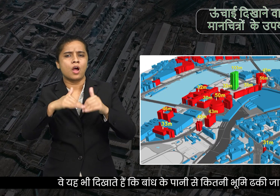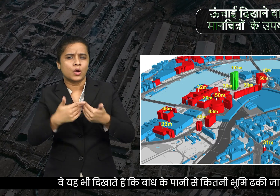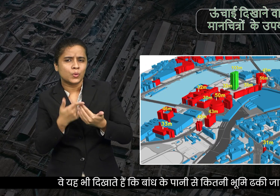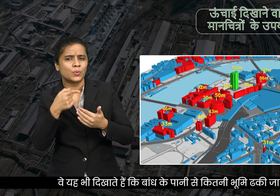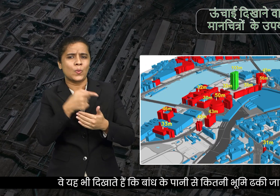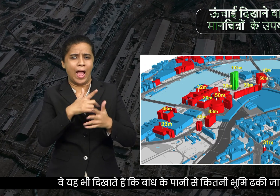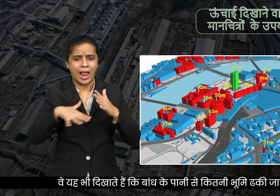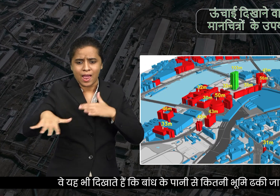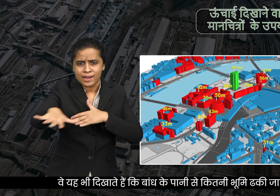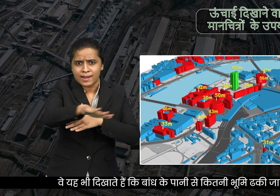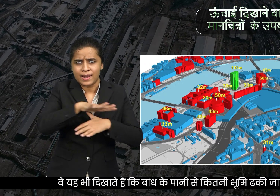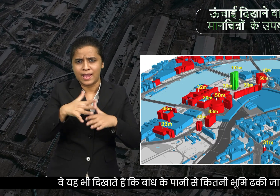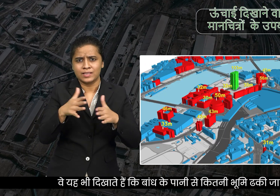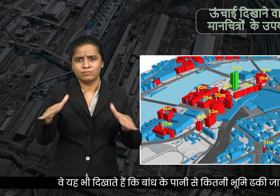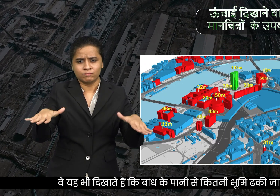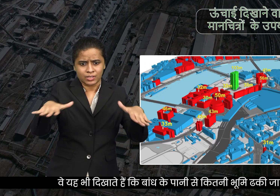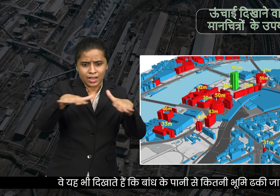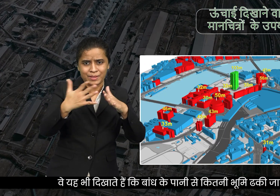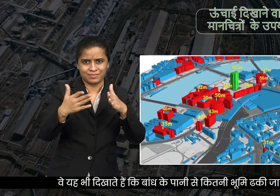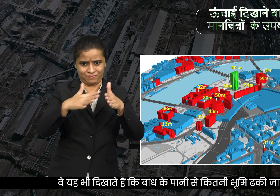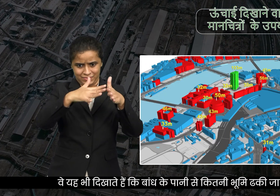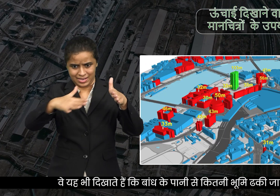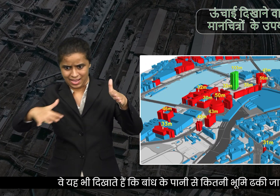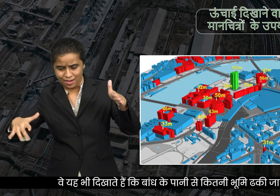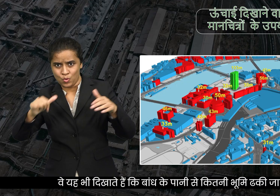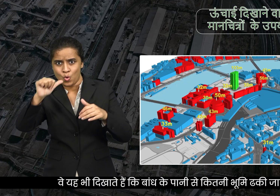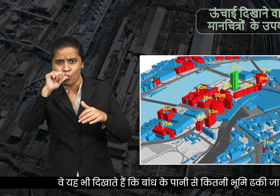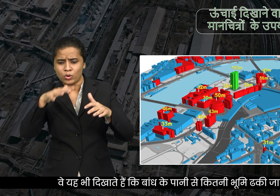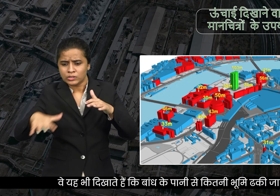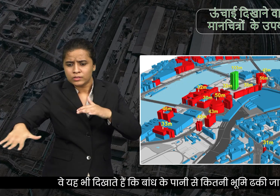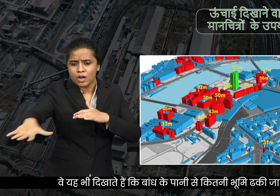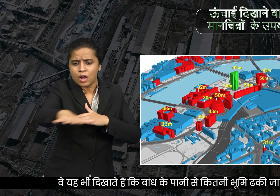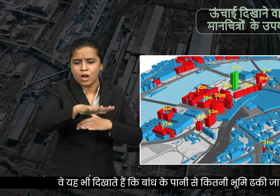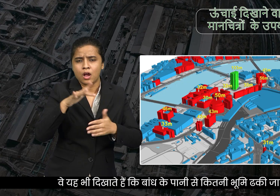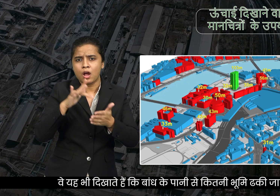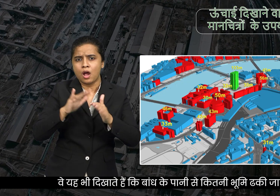वे ये भी दिखाते हैं कि बांध के पानी से कितनी भूमि ढकी जाएगी।